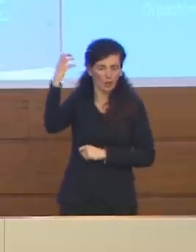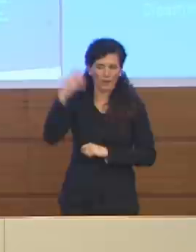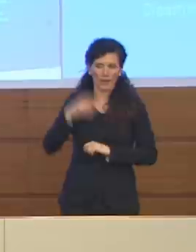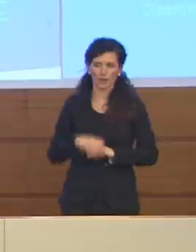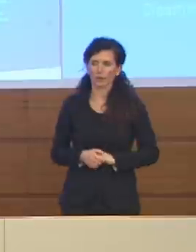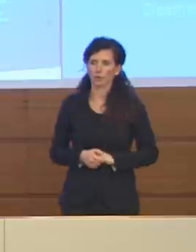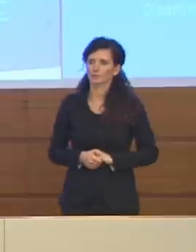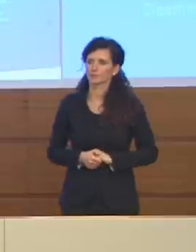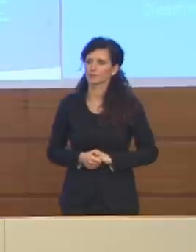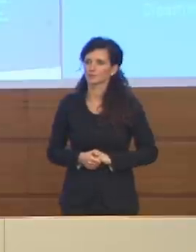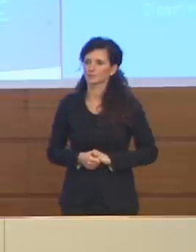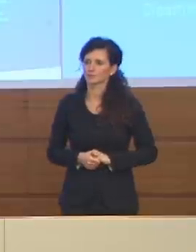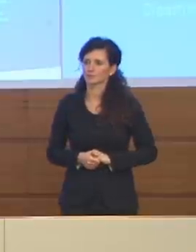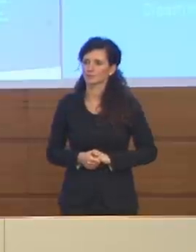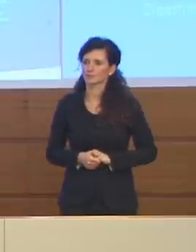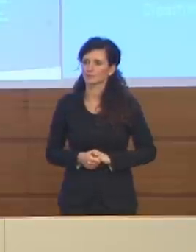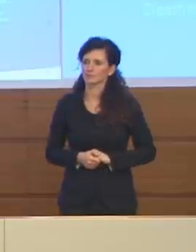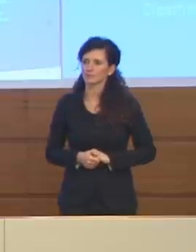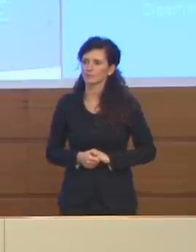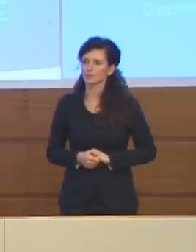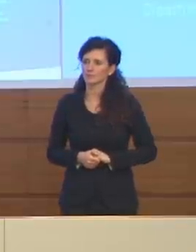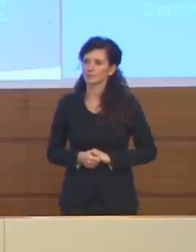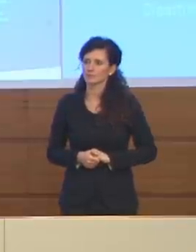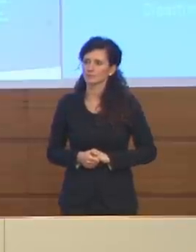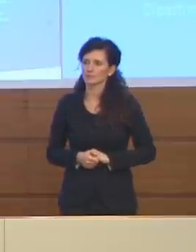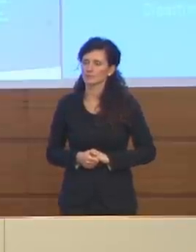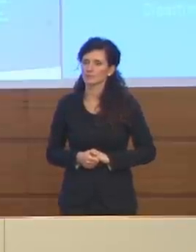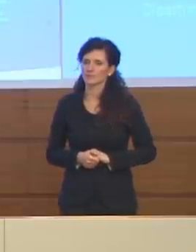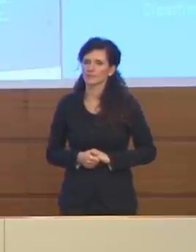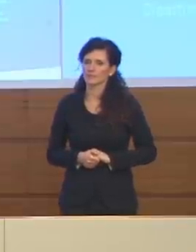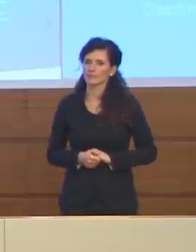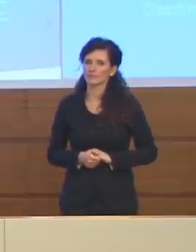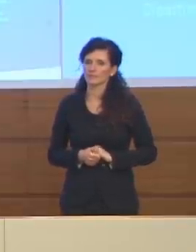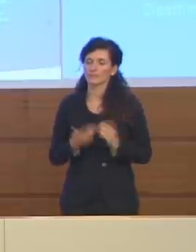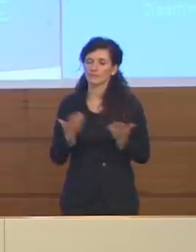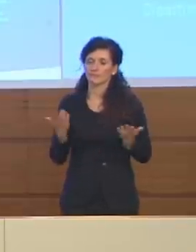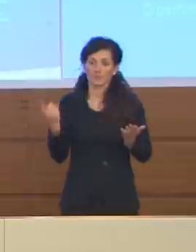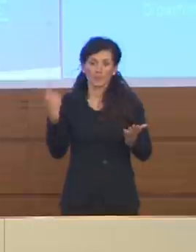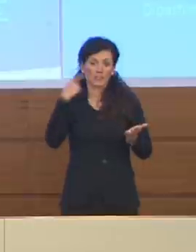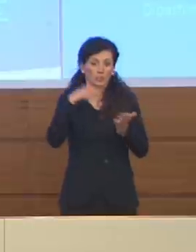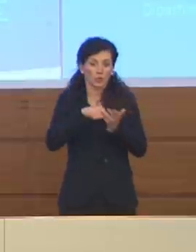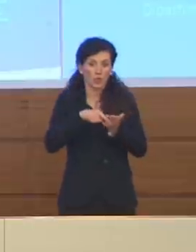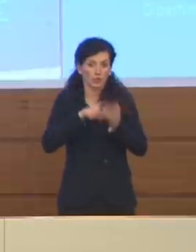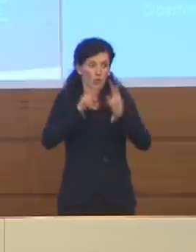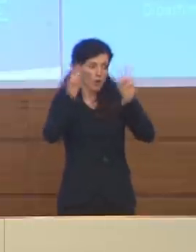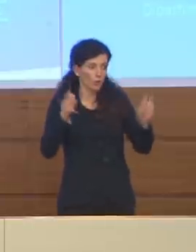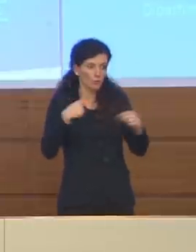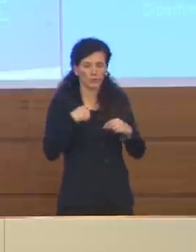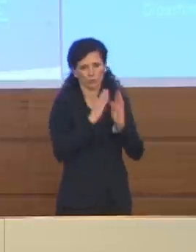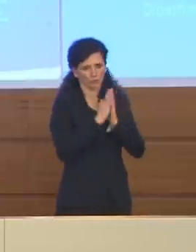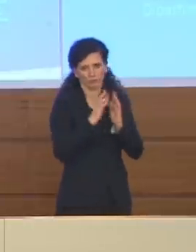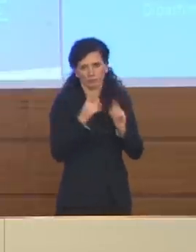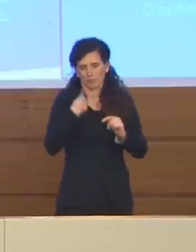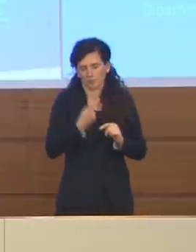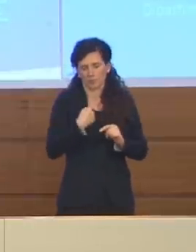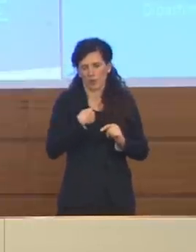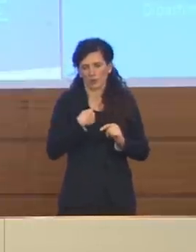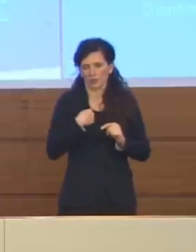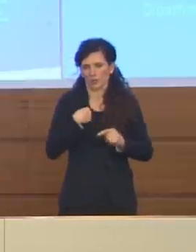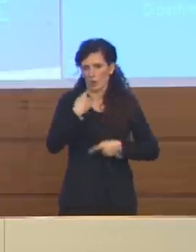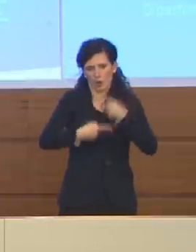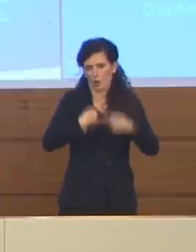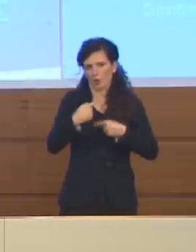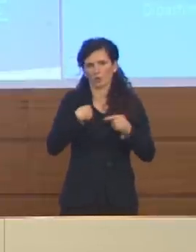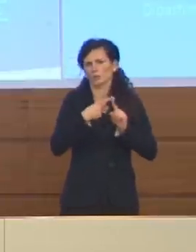ritorno anche qui su argomento per giurano mi dilungo più perché sennò tolgo